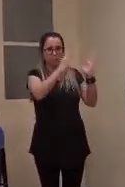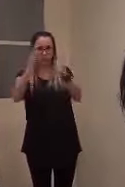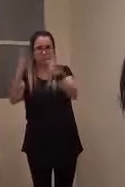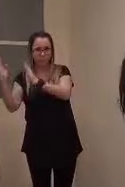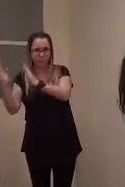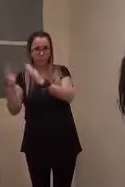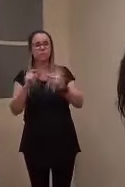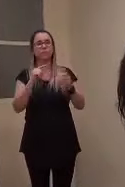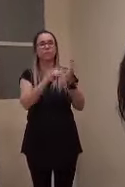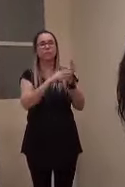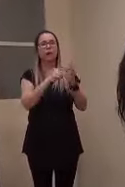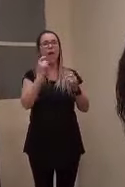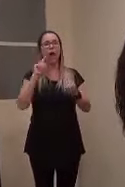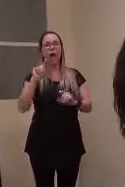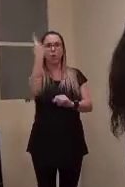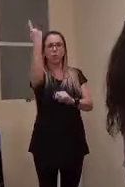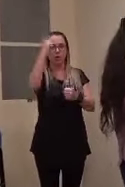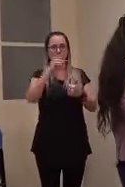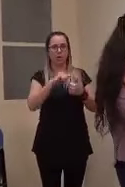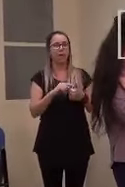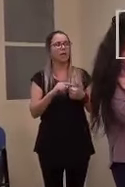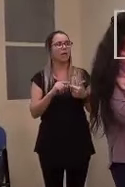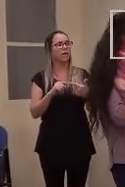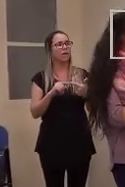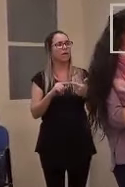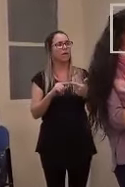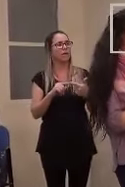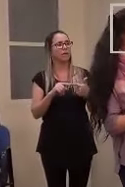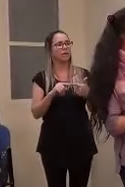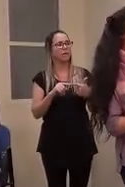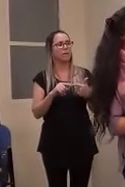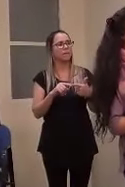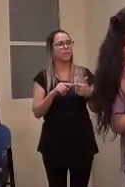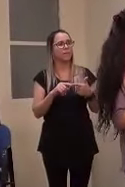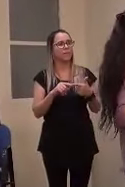no fue autonomía y lo que hablamos